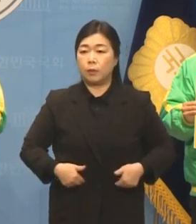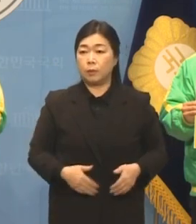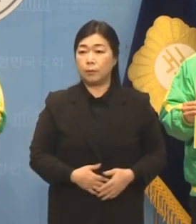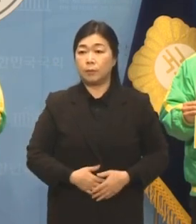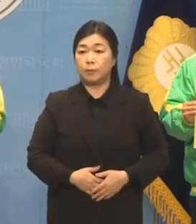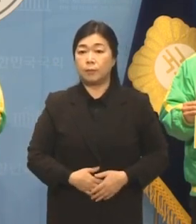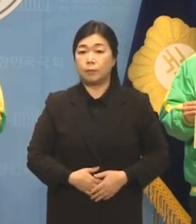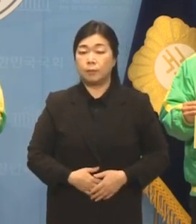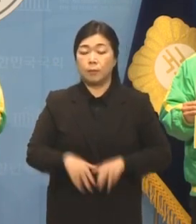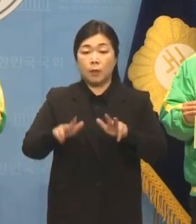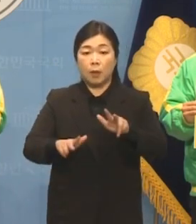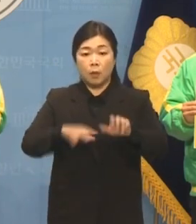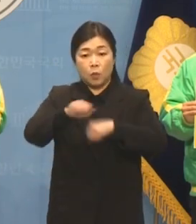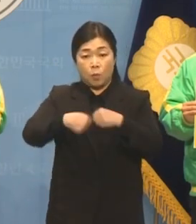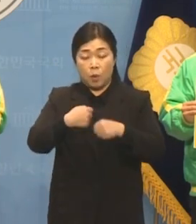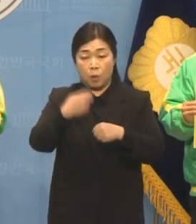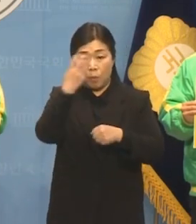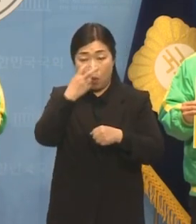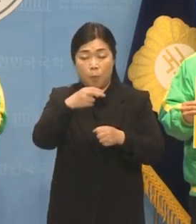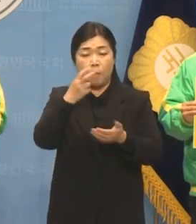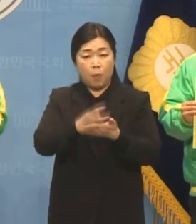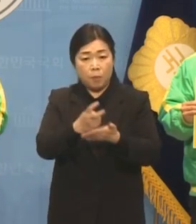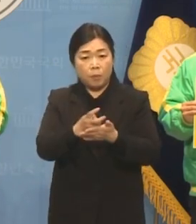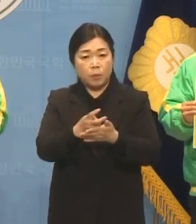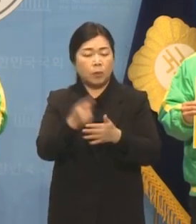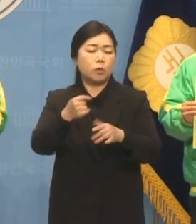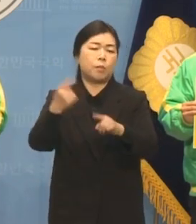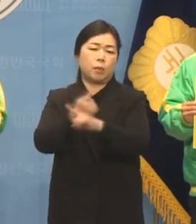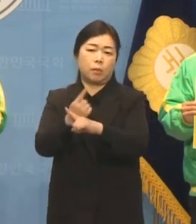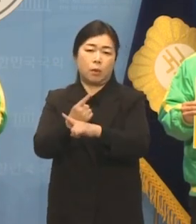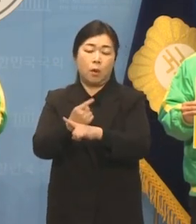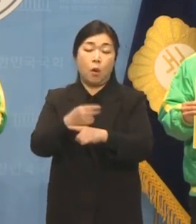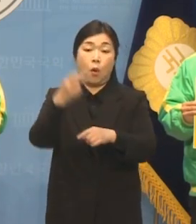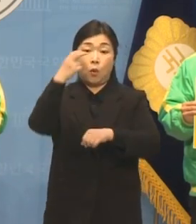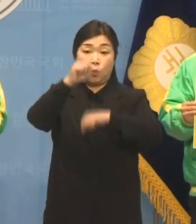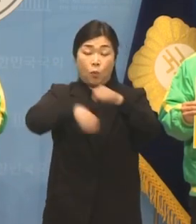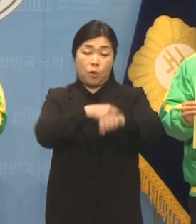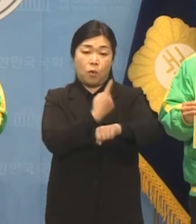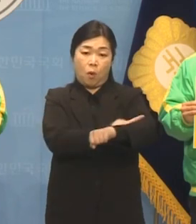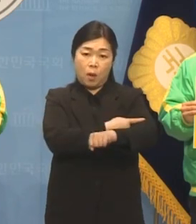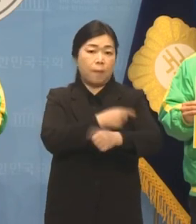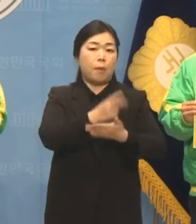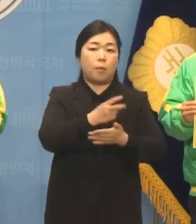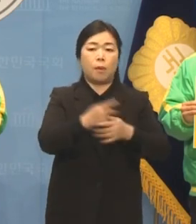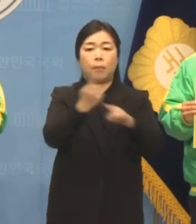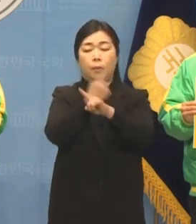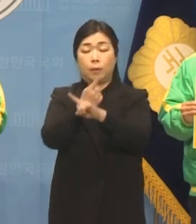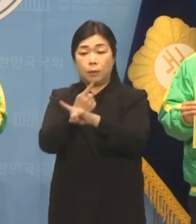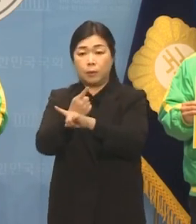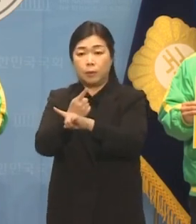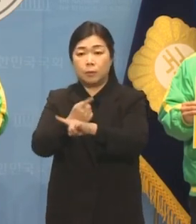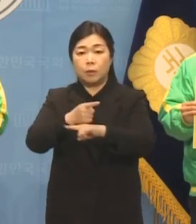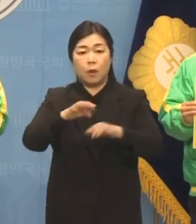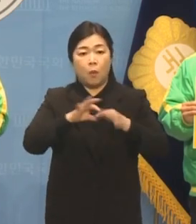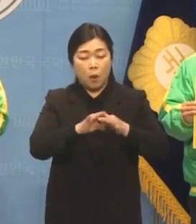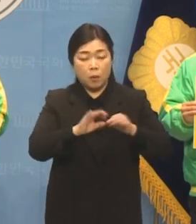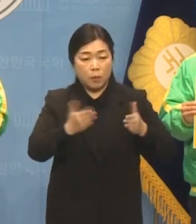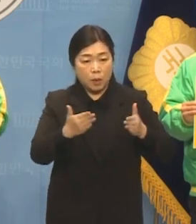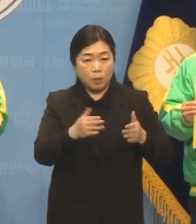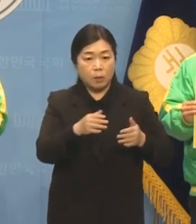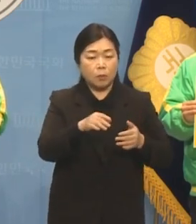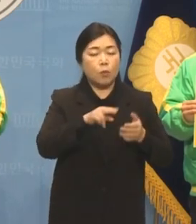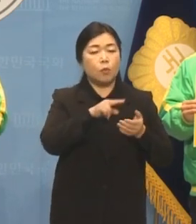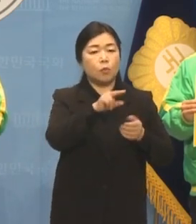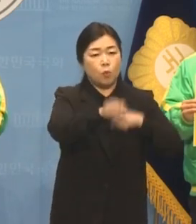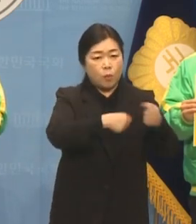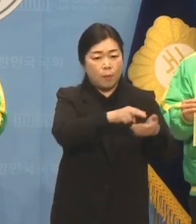현 동물보호법을 동물권리법으로 개정하여 동물병원, 펫샵 등에서 반려동물의 유통과 판매를